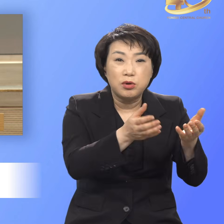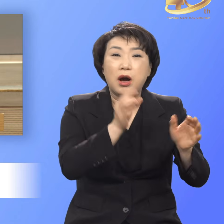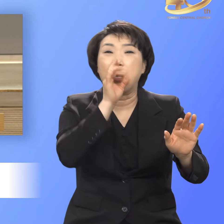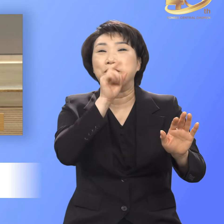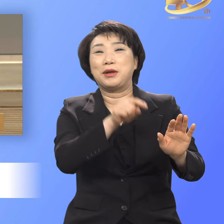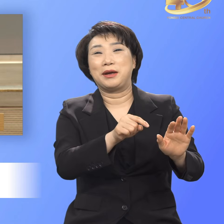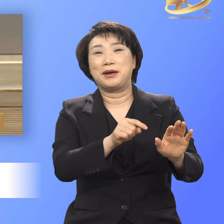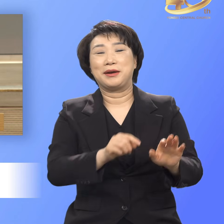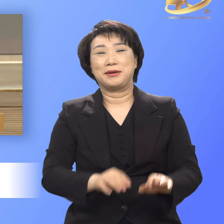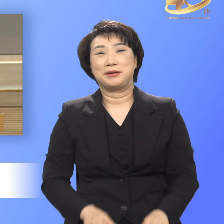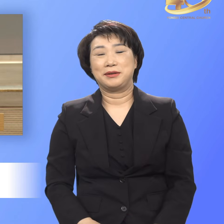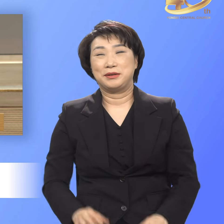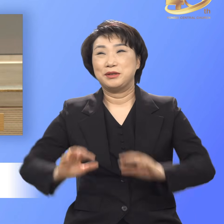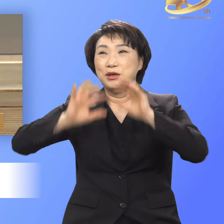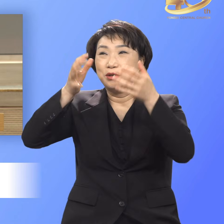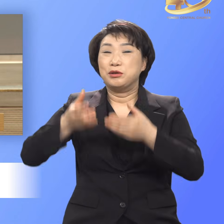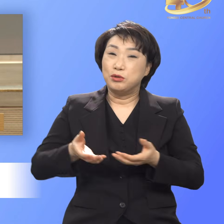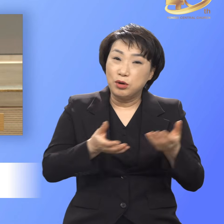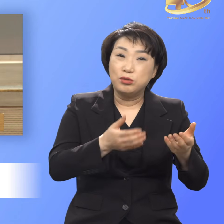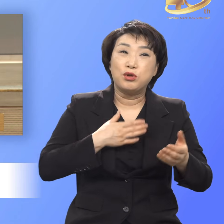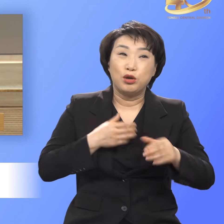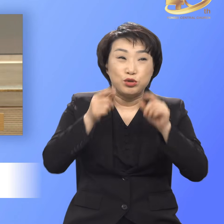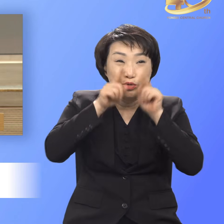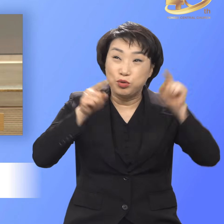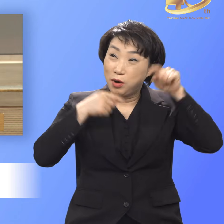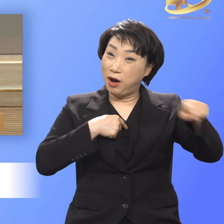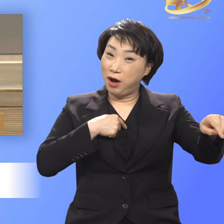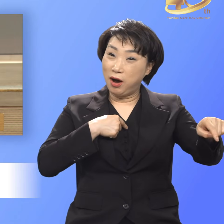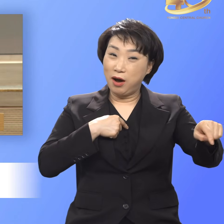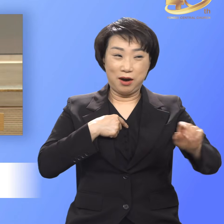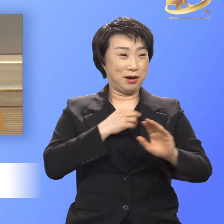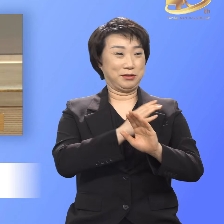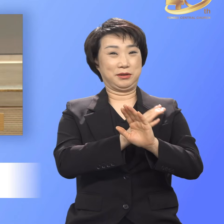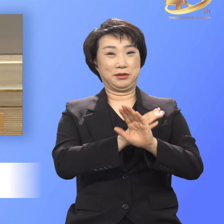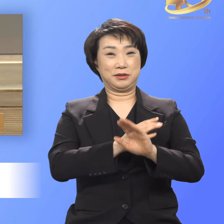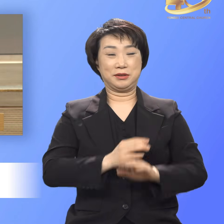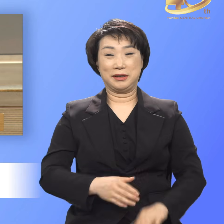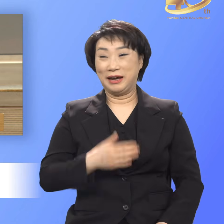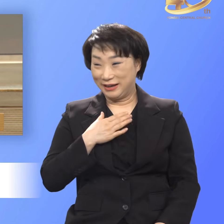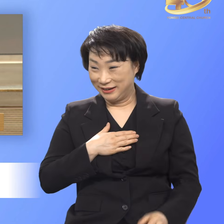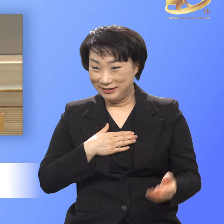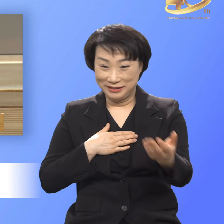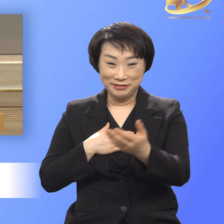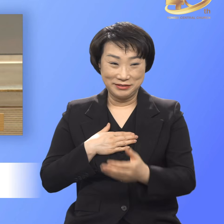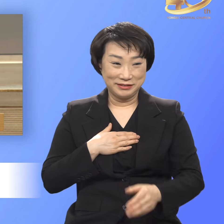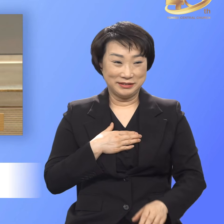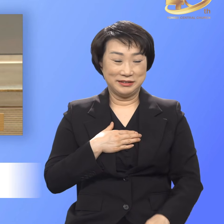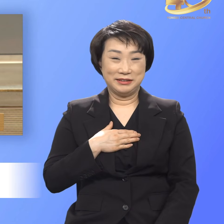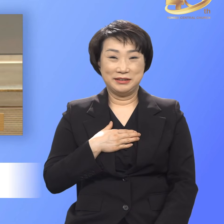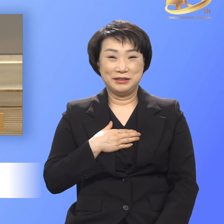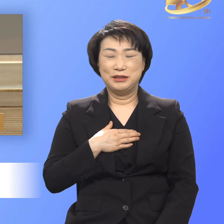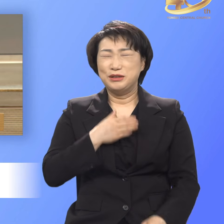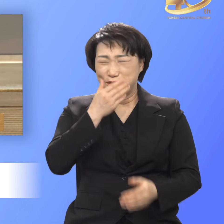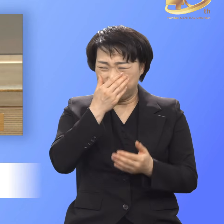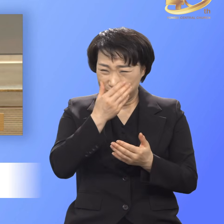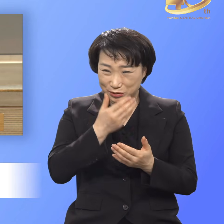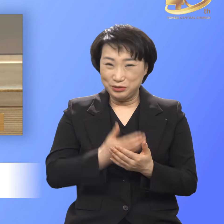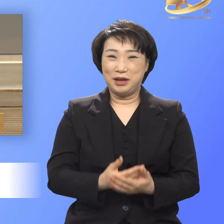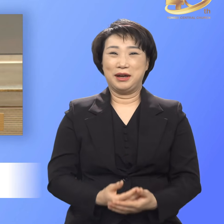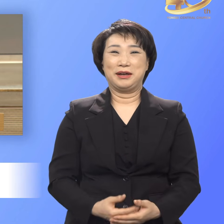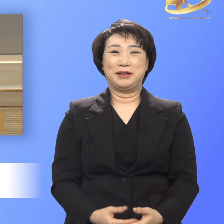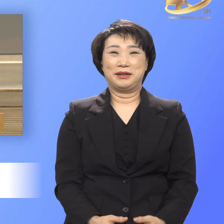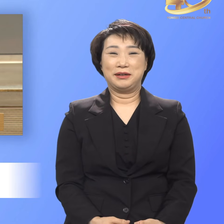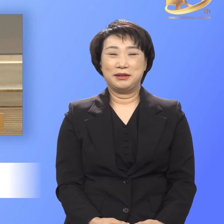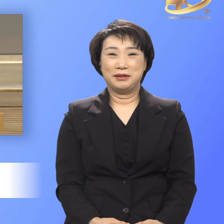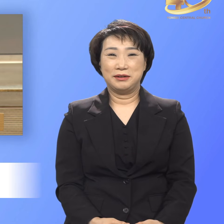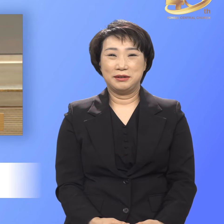돼. 천국을 양보하면 너는 지옥 가야 되니까. 알았어요? 얼마나